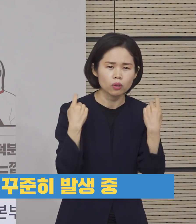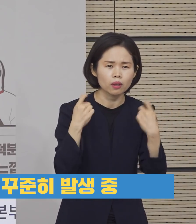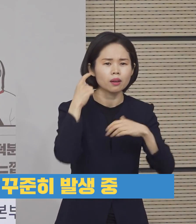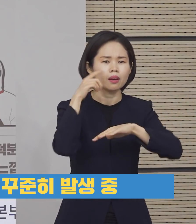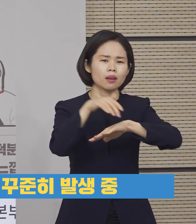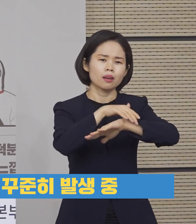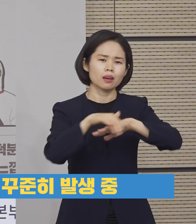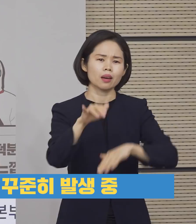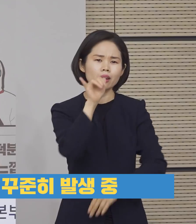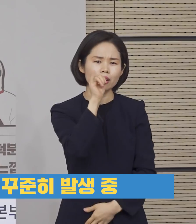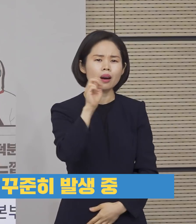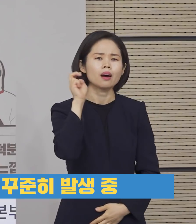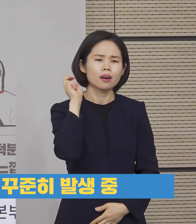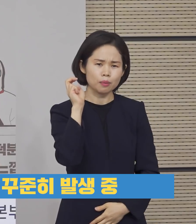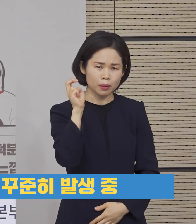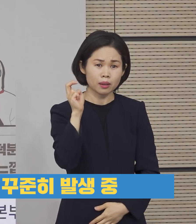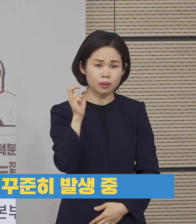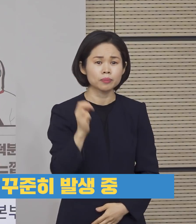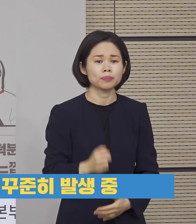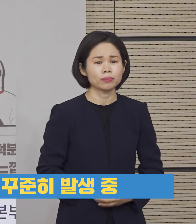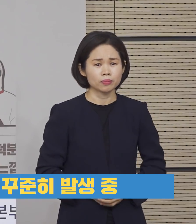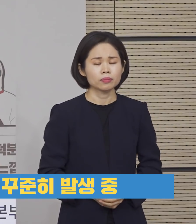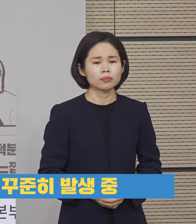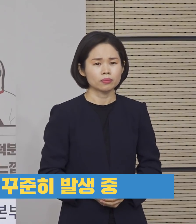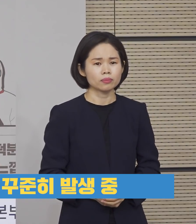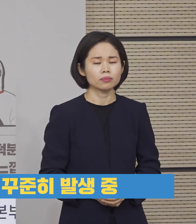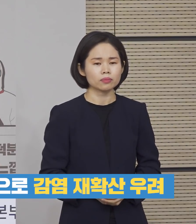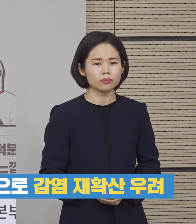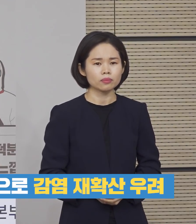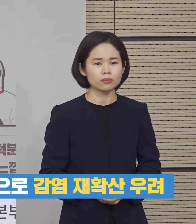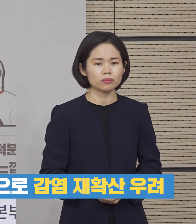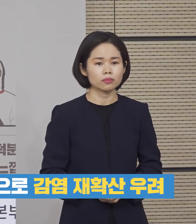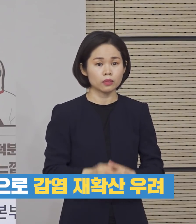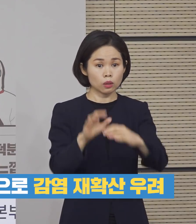외출, 여행을 계획하고 계신 것으로 알고 있습니다.